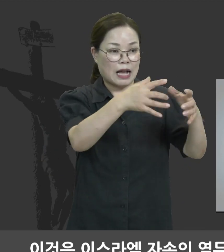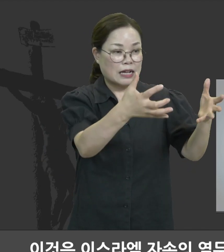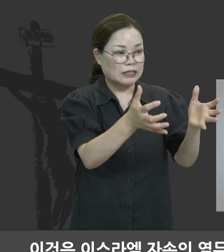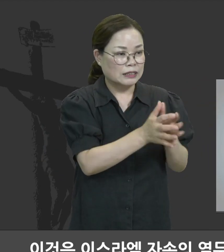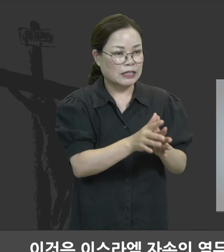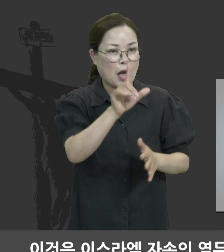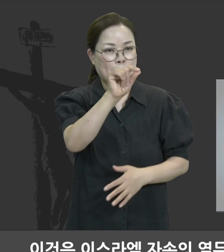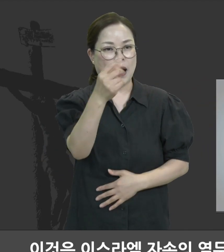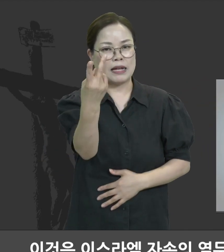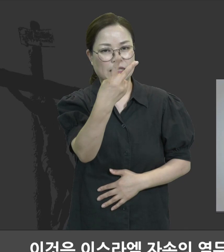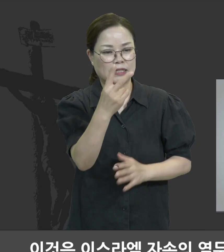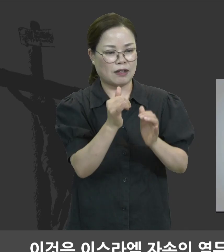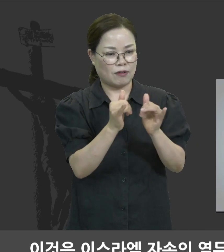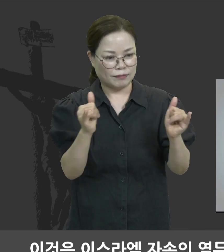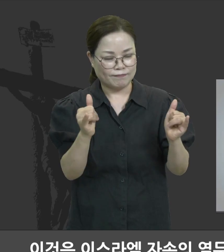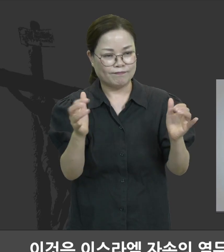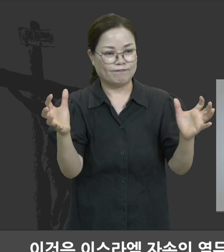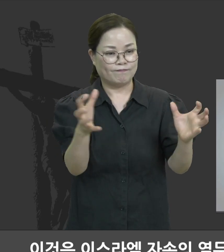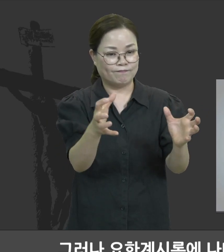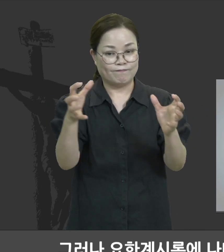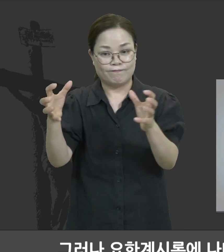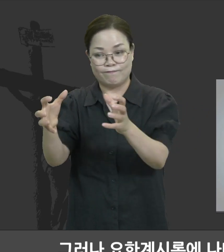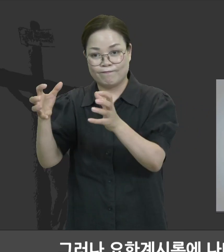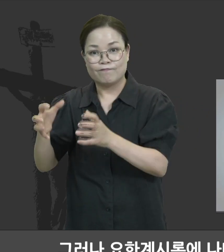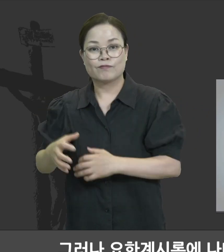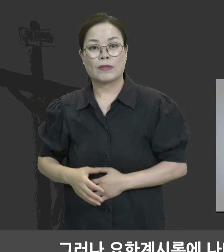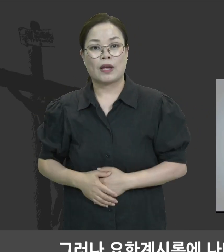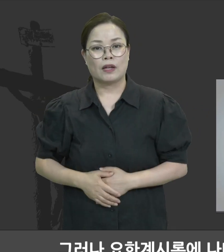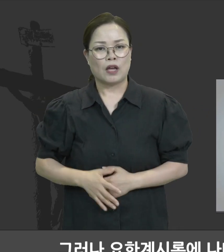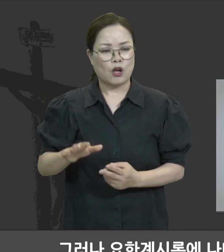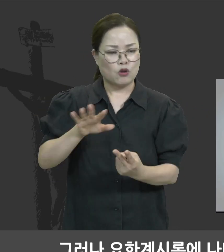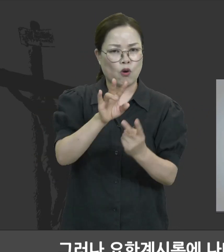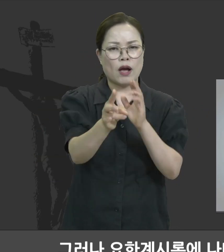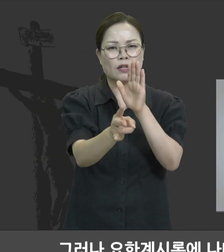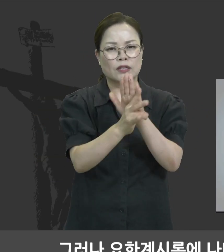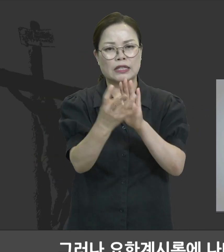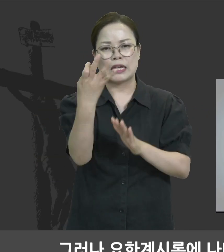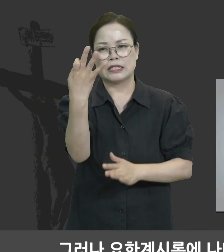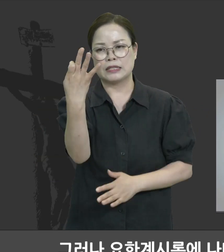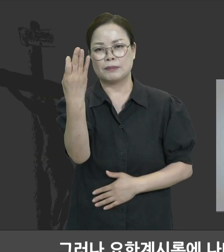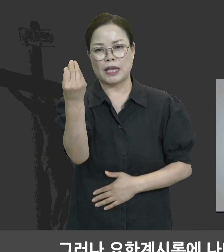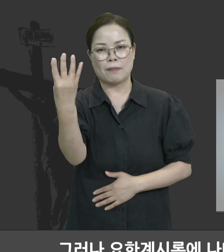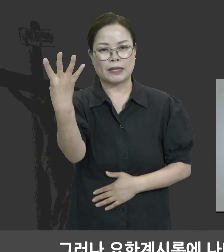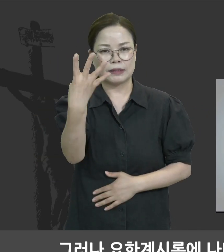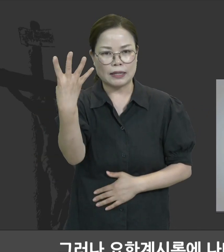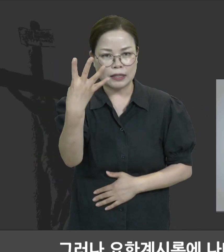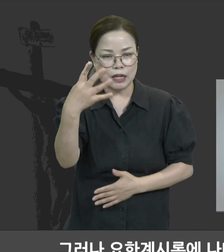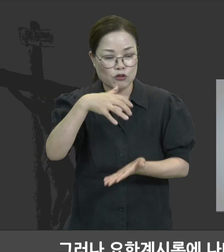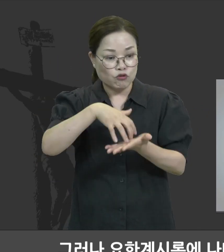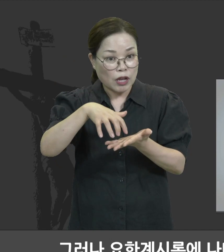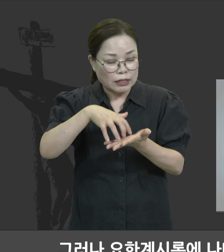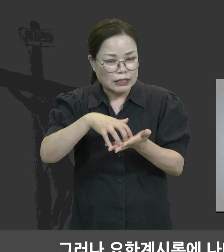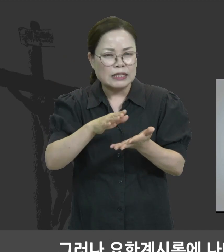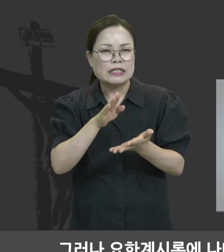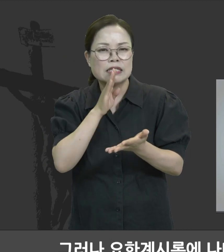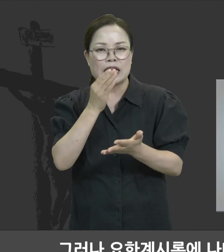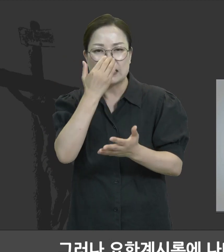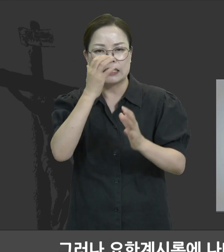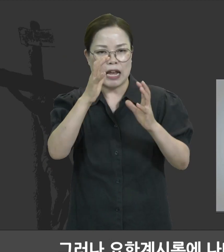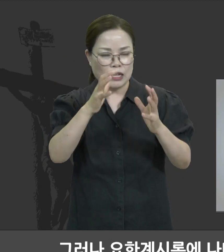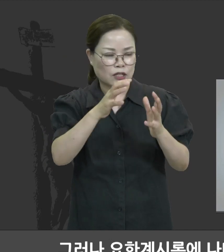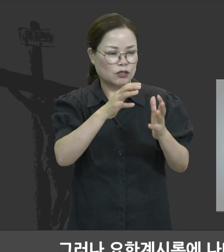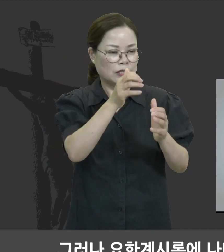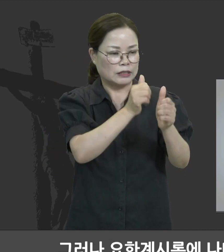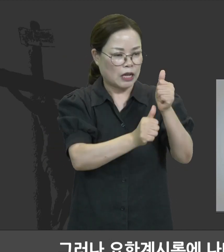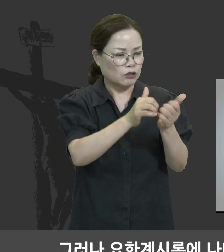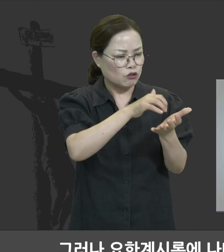지파당 12,000명씩인 셈입니다. 그러나 요한계시록에 나타나는 14만 4천은 실제 이스라엘